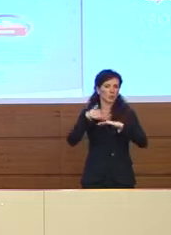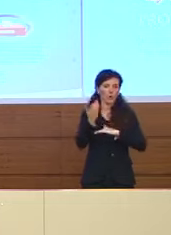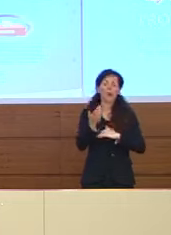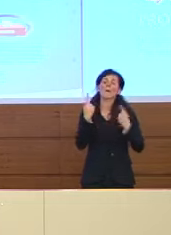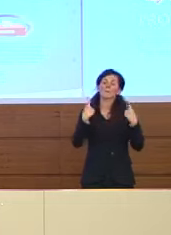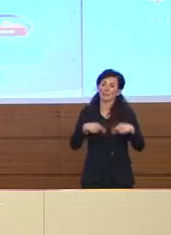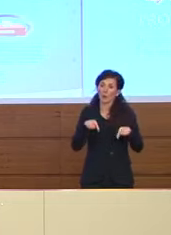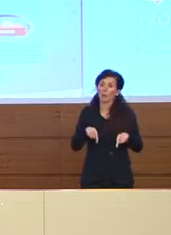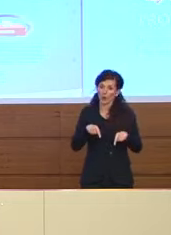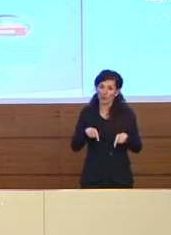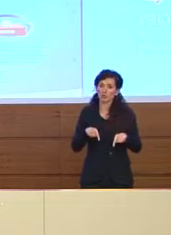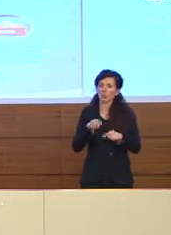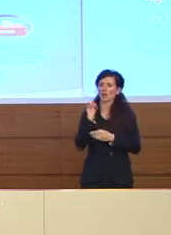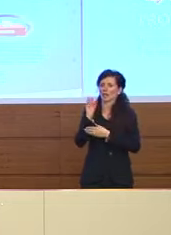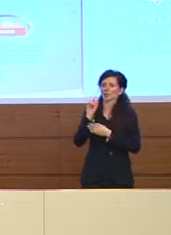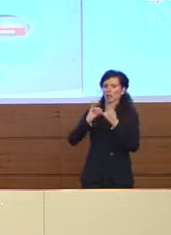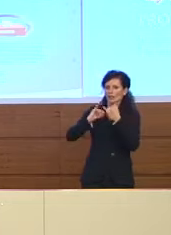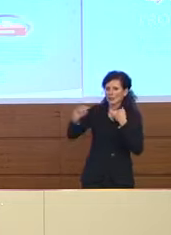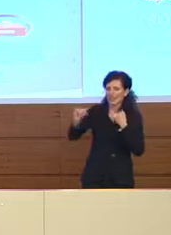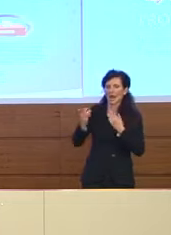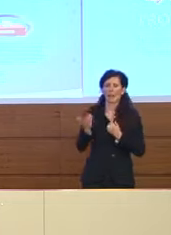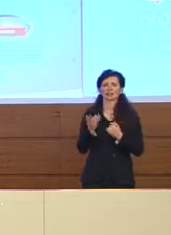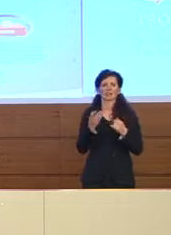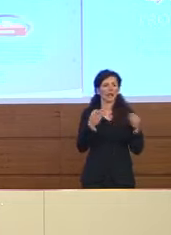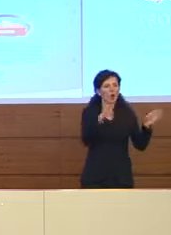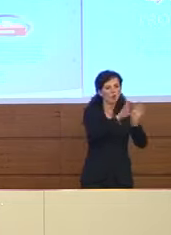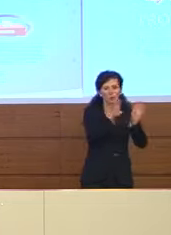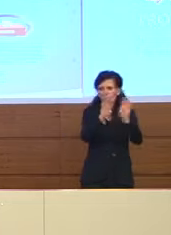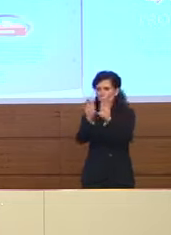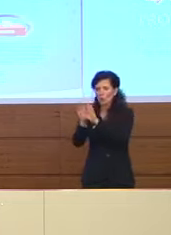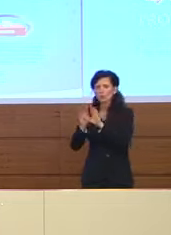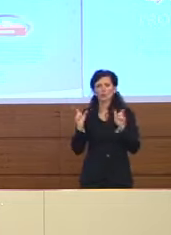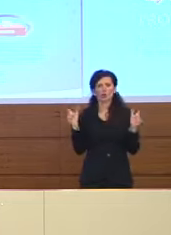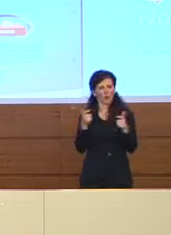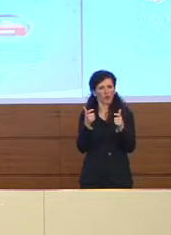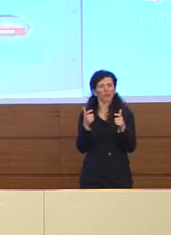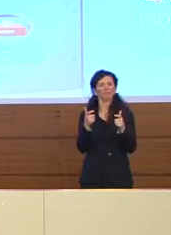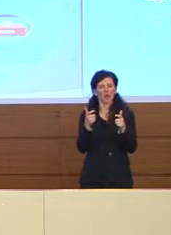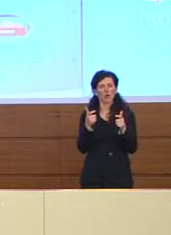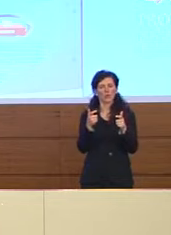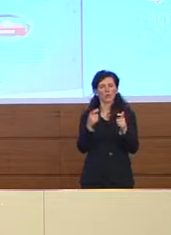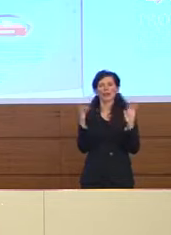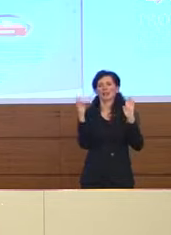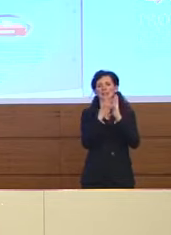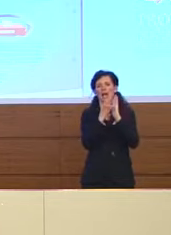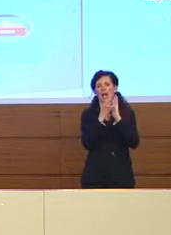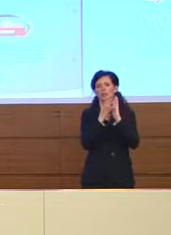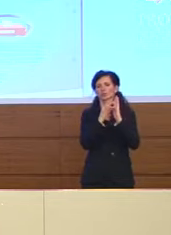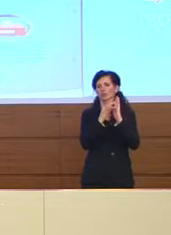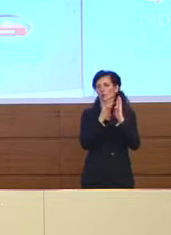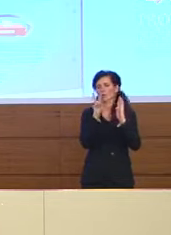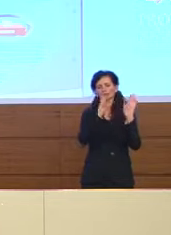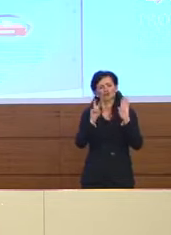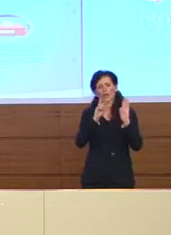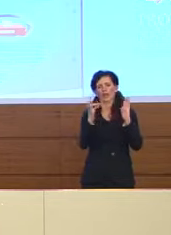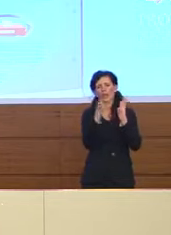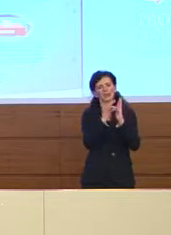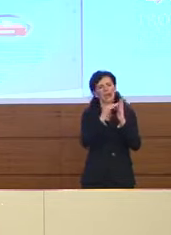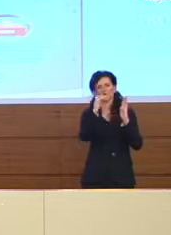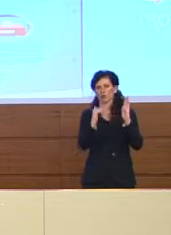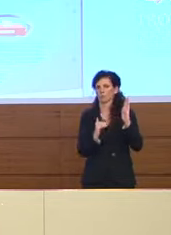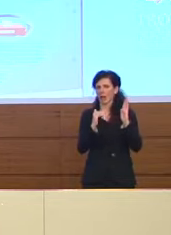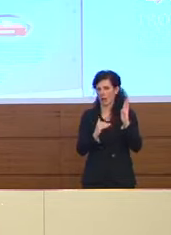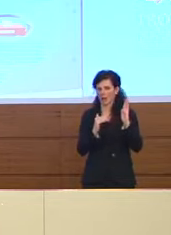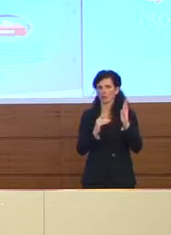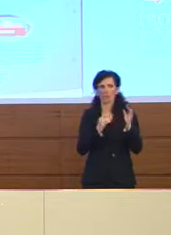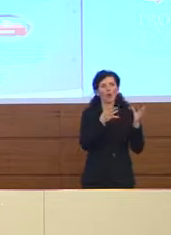sentiti di dare a questa indicazione per poi lasciare evidentemente la scelta a chi ne ha